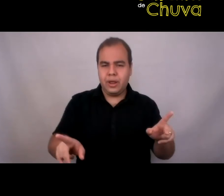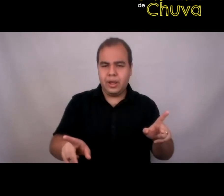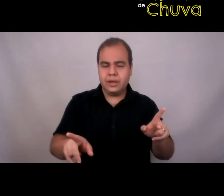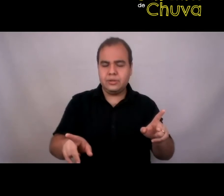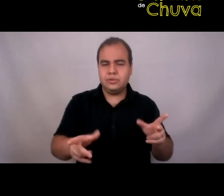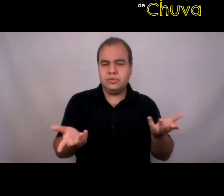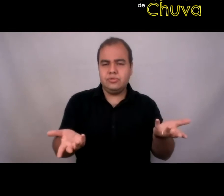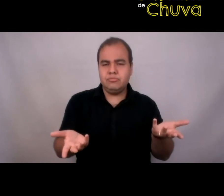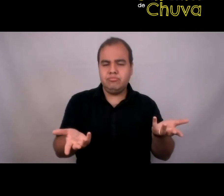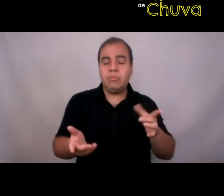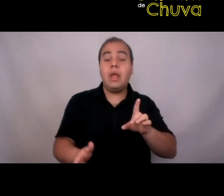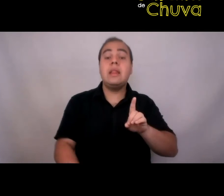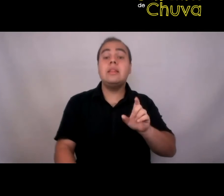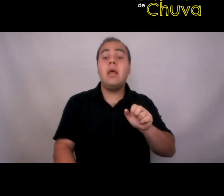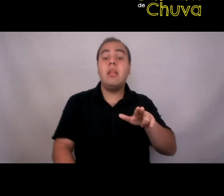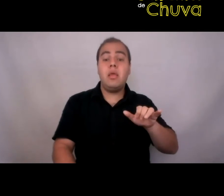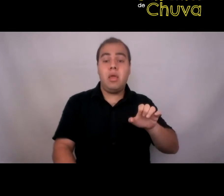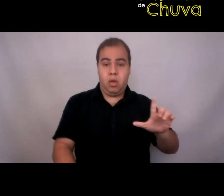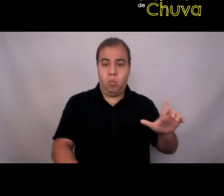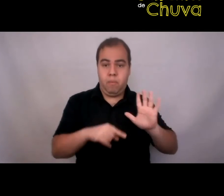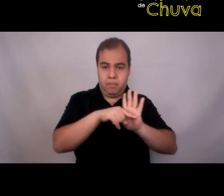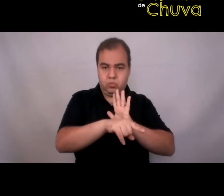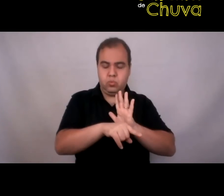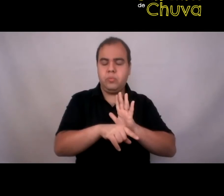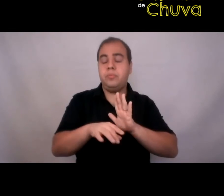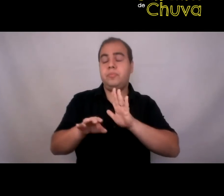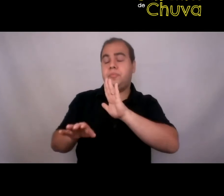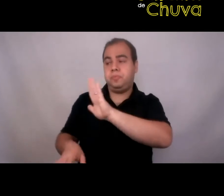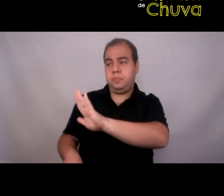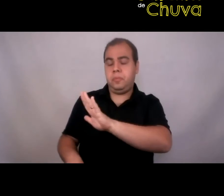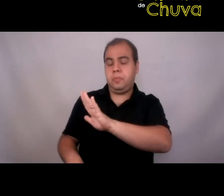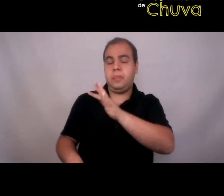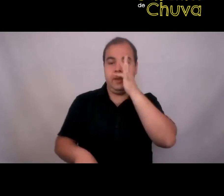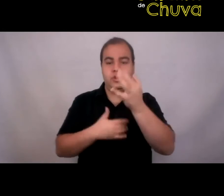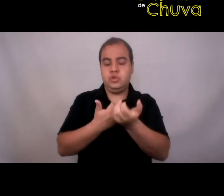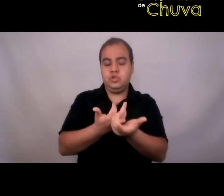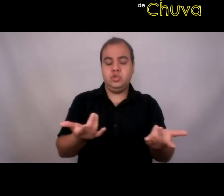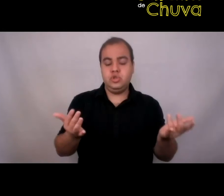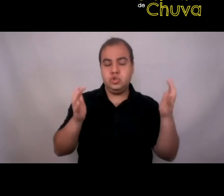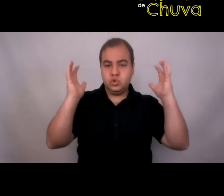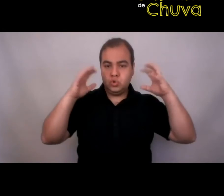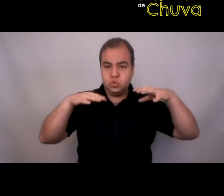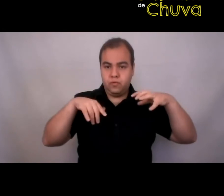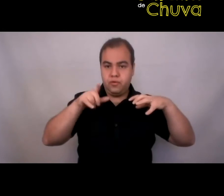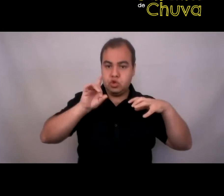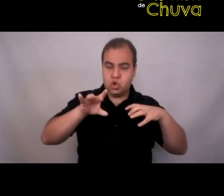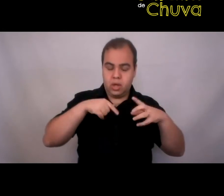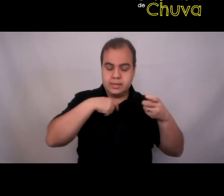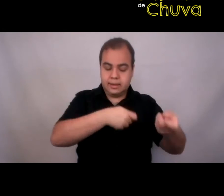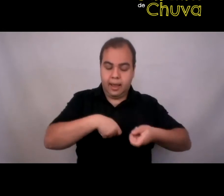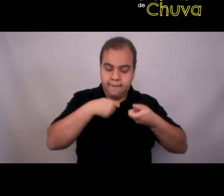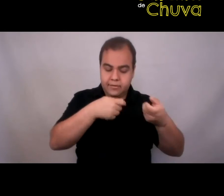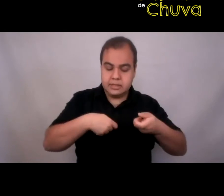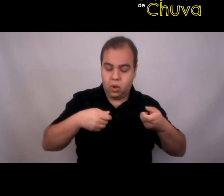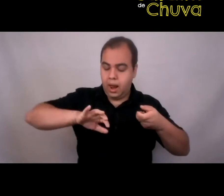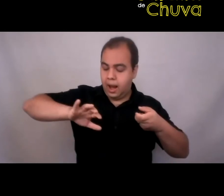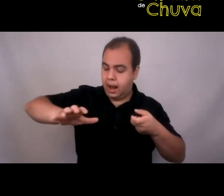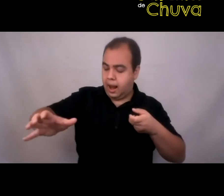essa Daniel, pergunta. lembrando, jardim de chuva é só escavação sem confinamento lateral, tá? Quando a gente está falando